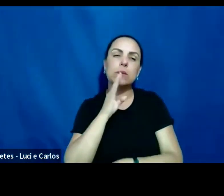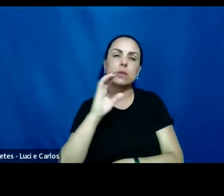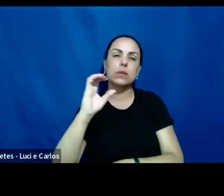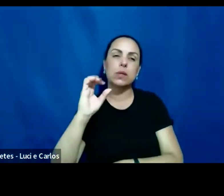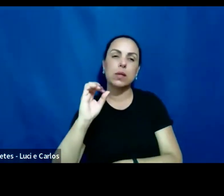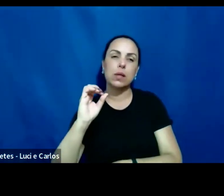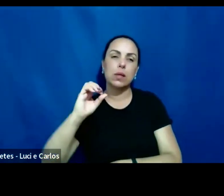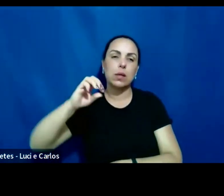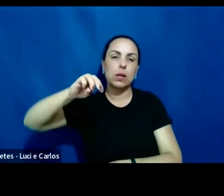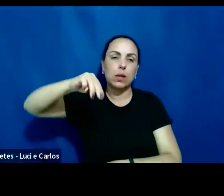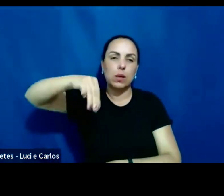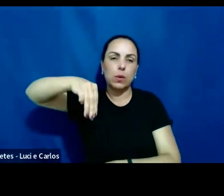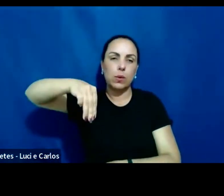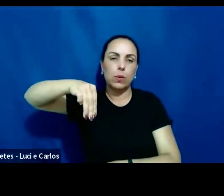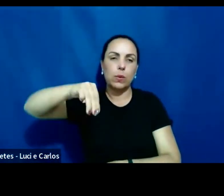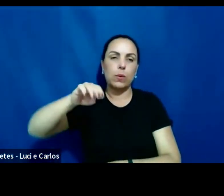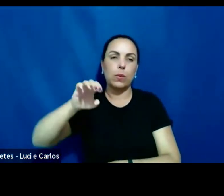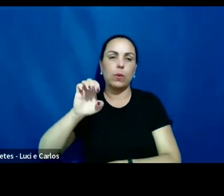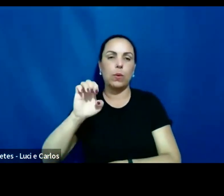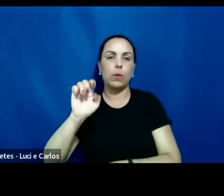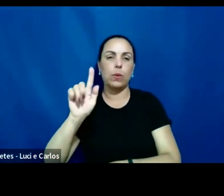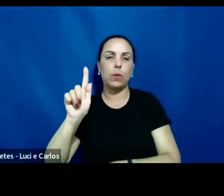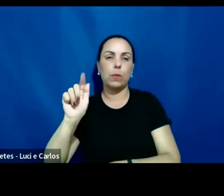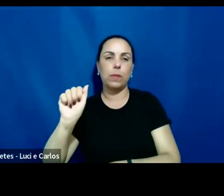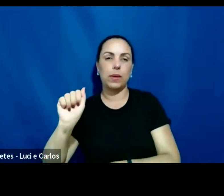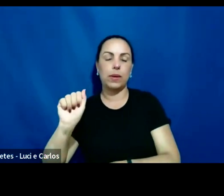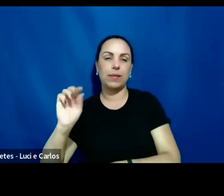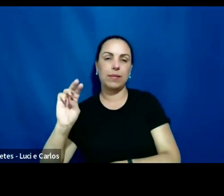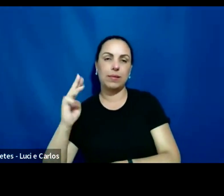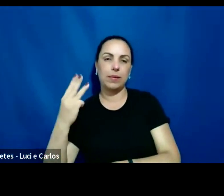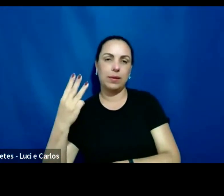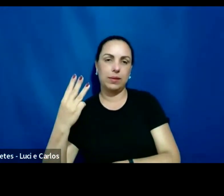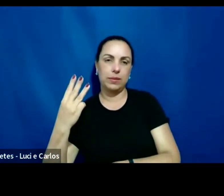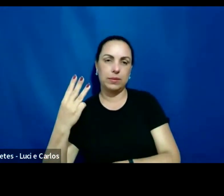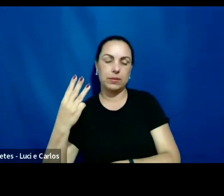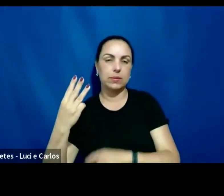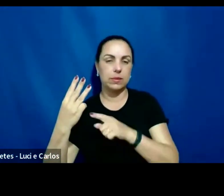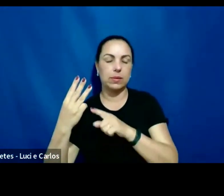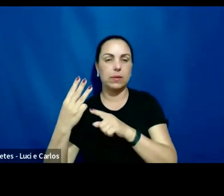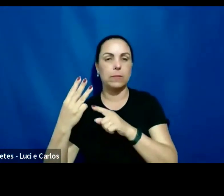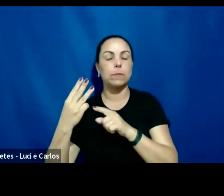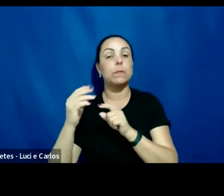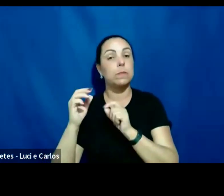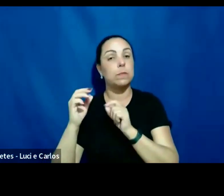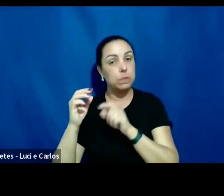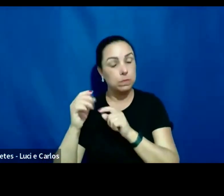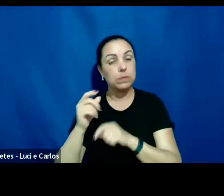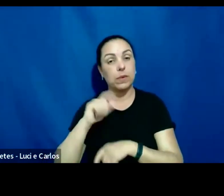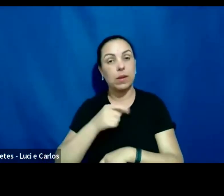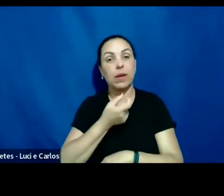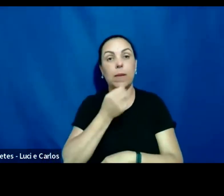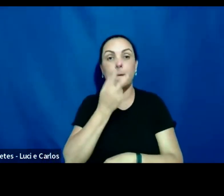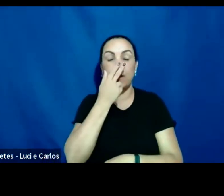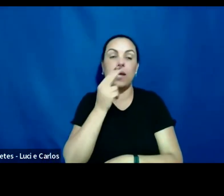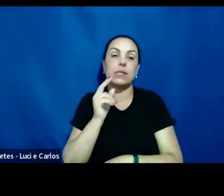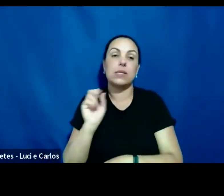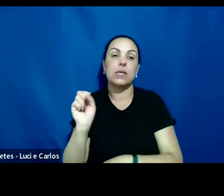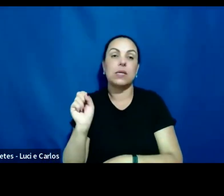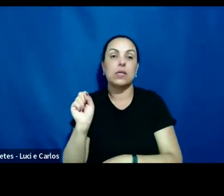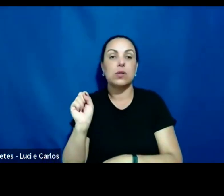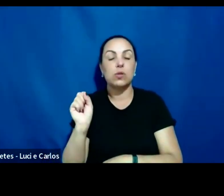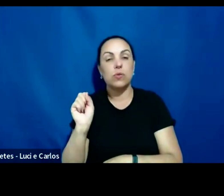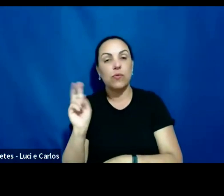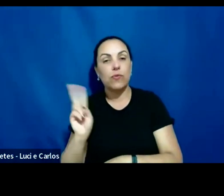coagulação sanguínea. Se você é uma pessoa que não faz uso de ômega 3, de suplemento ômega